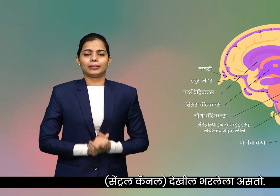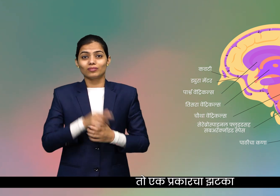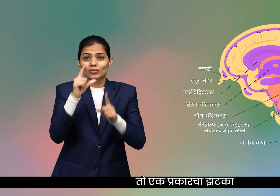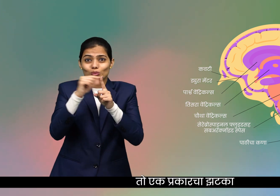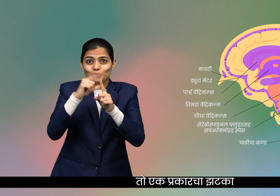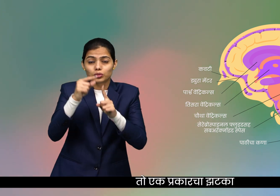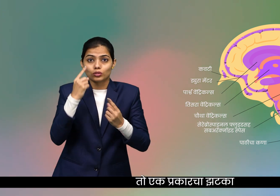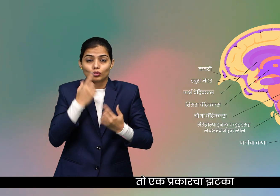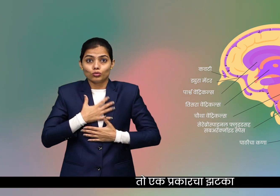तो एक प्रकारचा